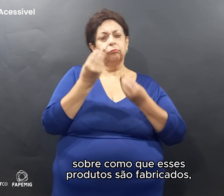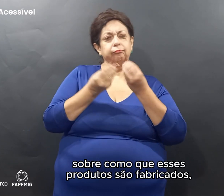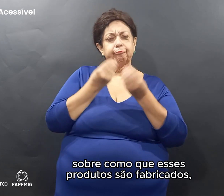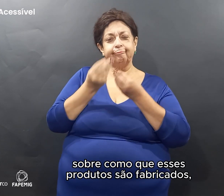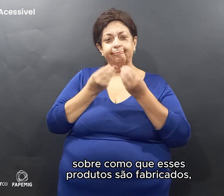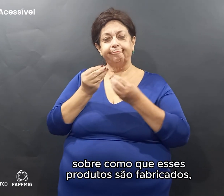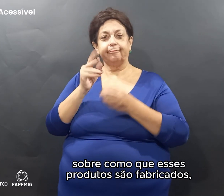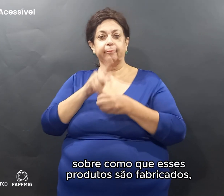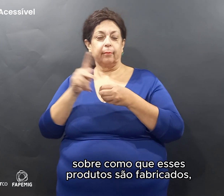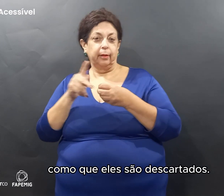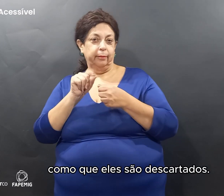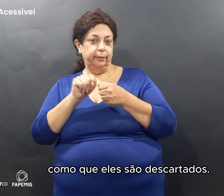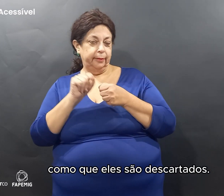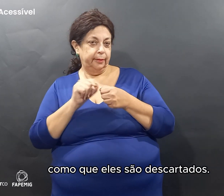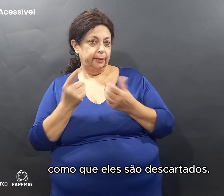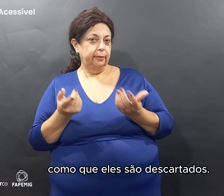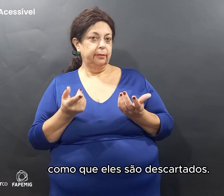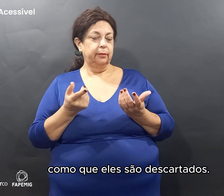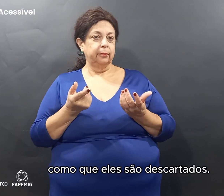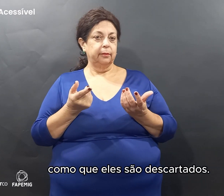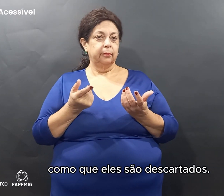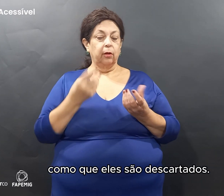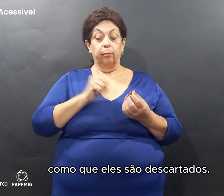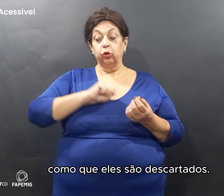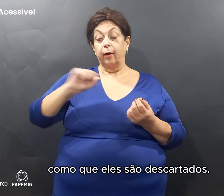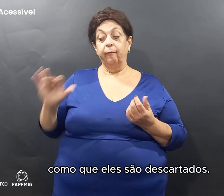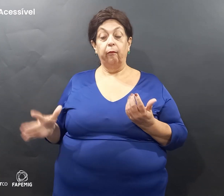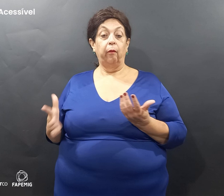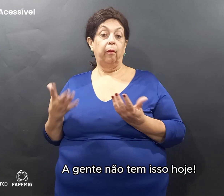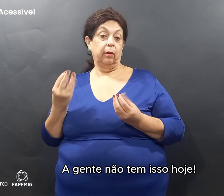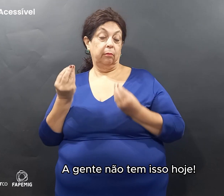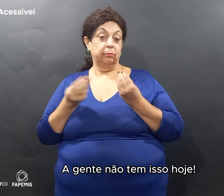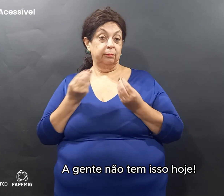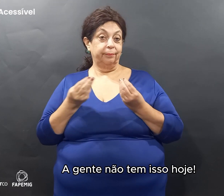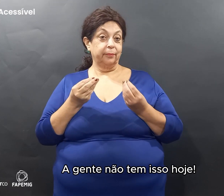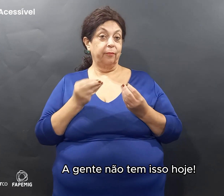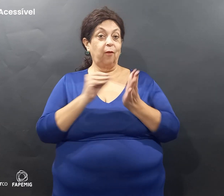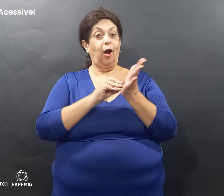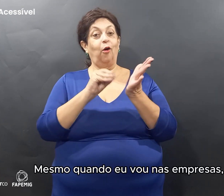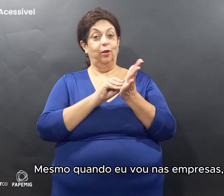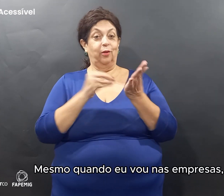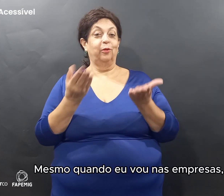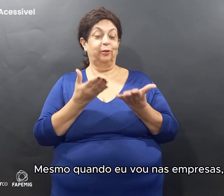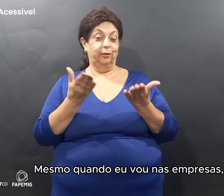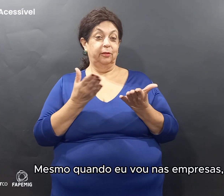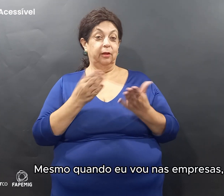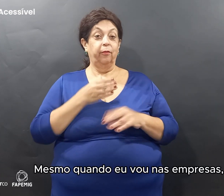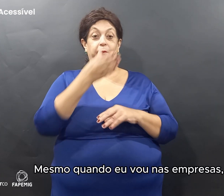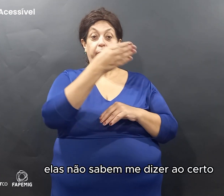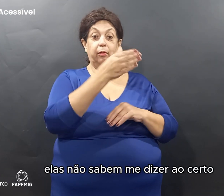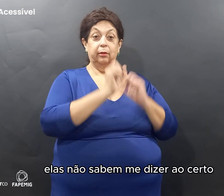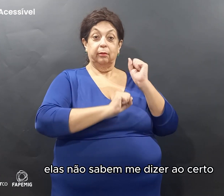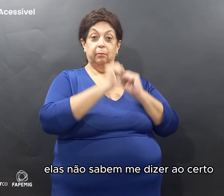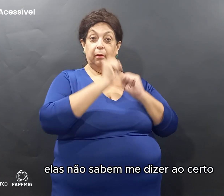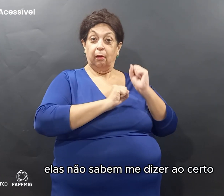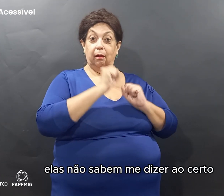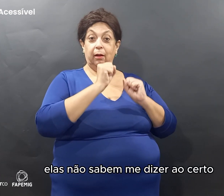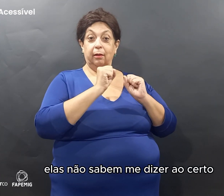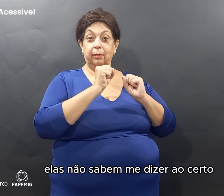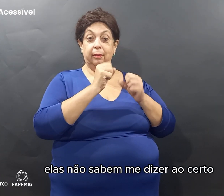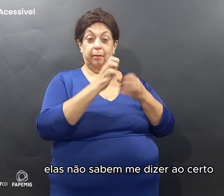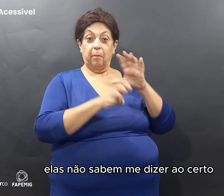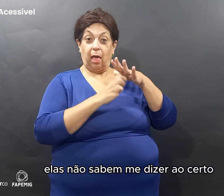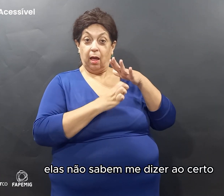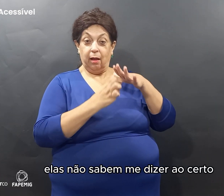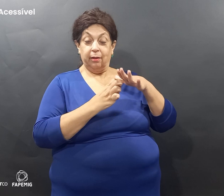como que esses produtos são fabricados, como que eles são descartados, né? A gente não tem isso hoje. Mesmo quando eu vou nas empresas, elas não sabem